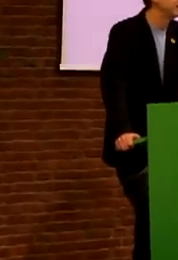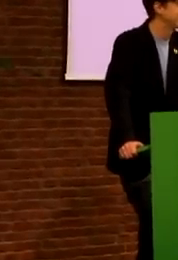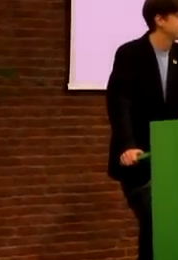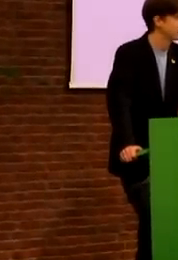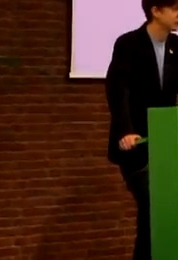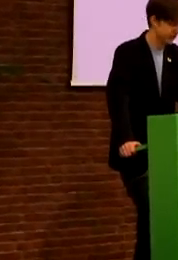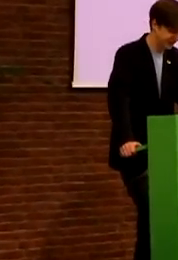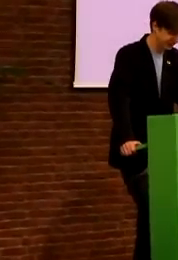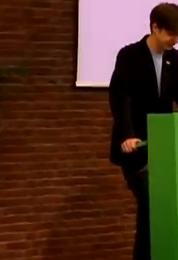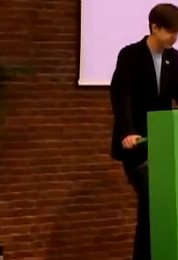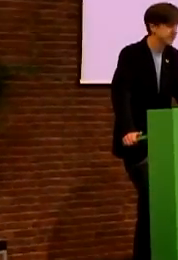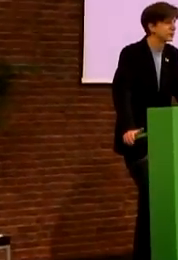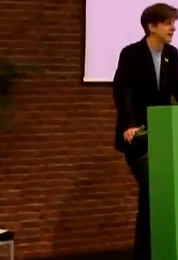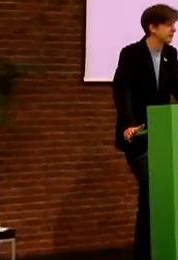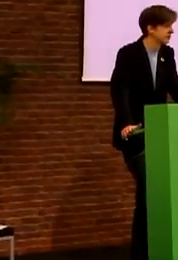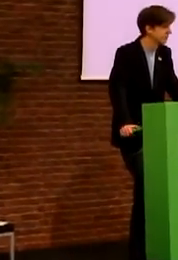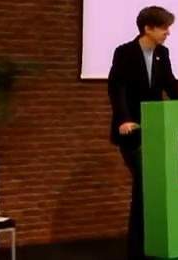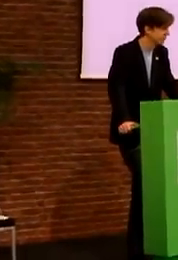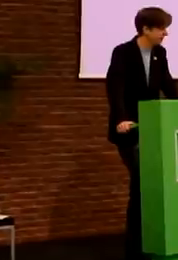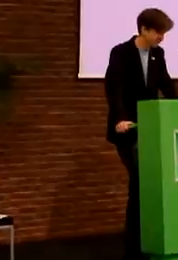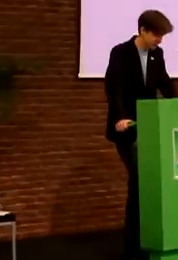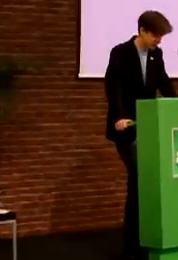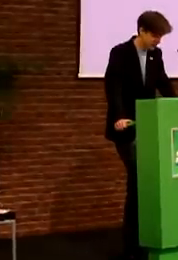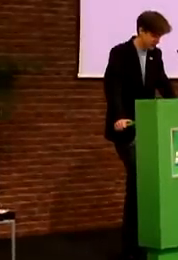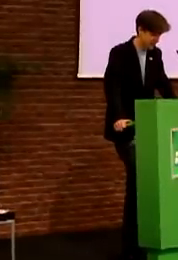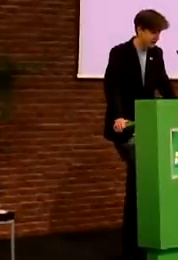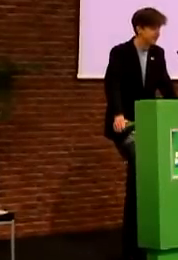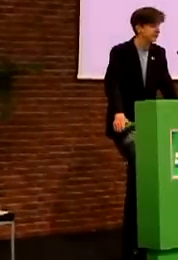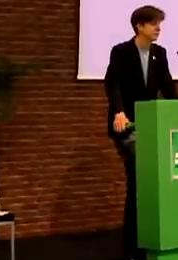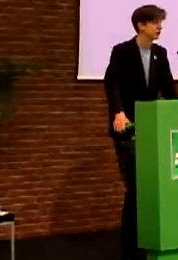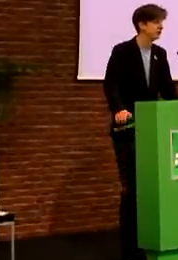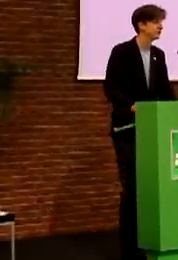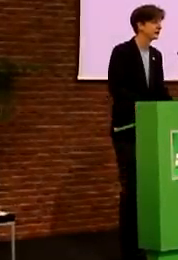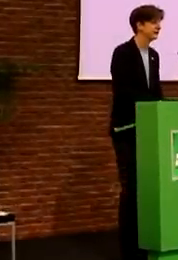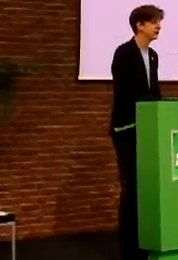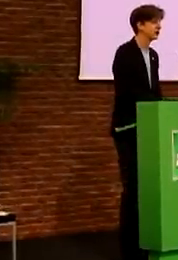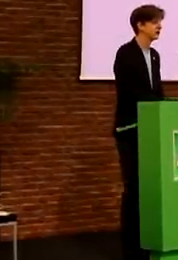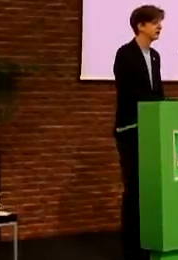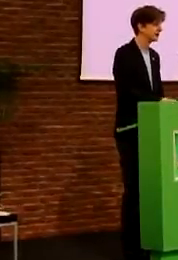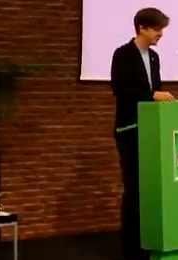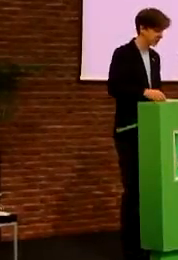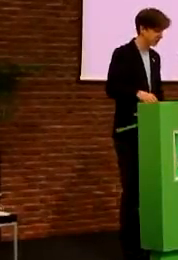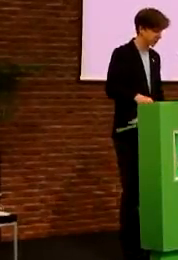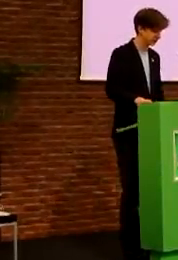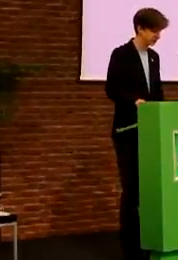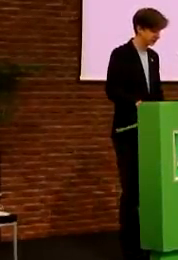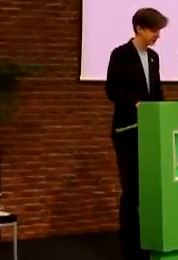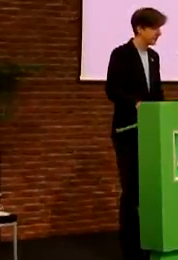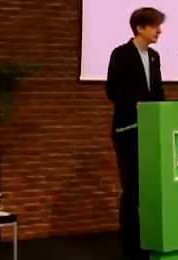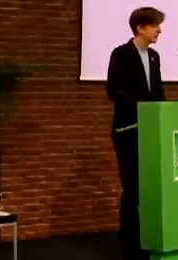eine Energiewende bis heute blockiert. Sei es die Kürzung der Solarförderung, sei es die stupide Fixierung auf die